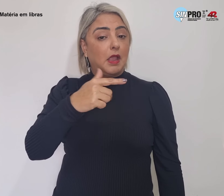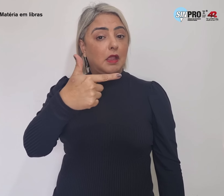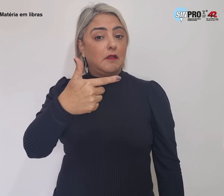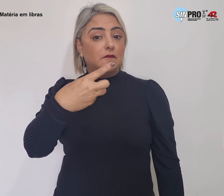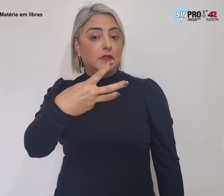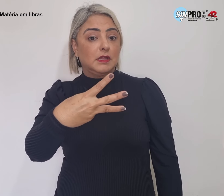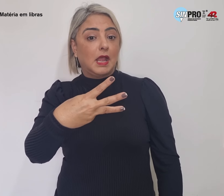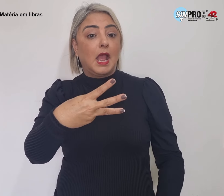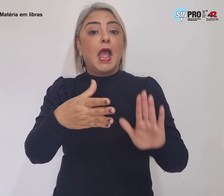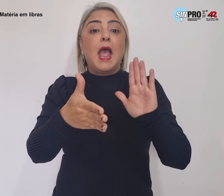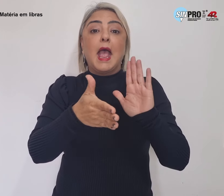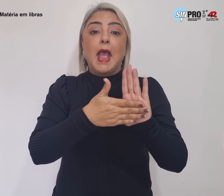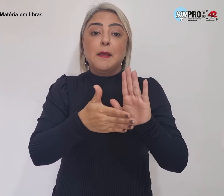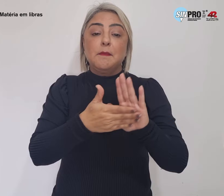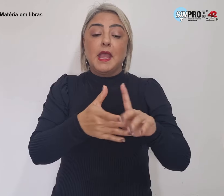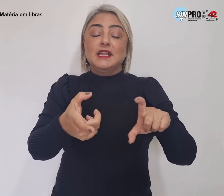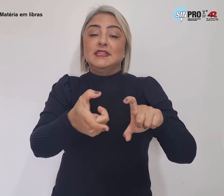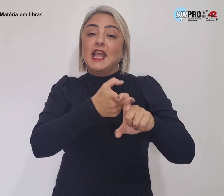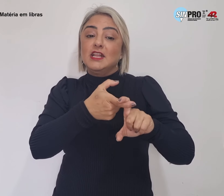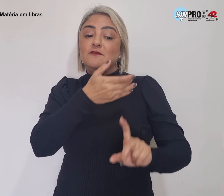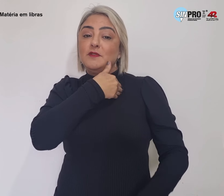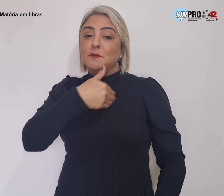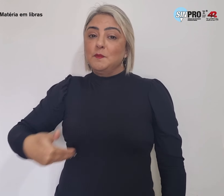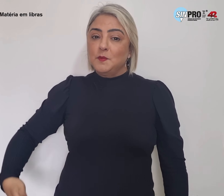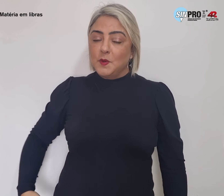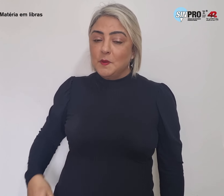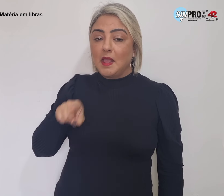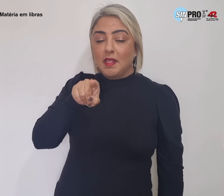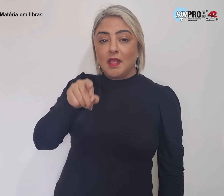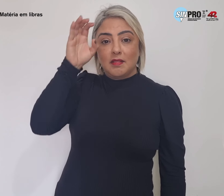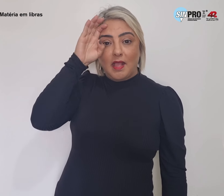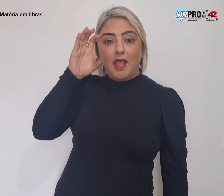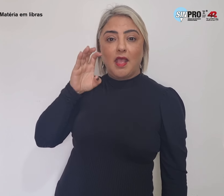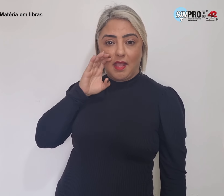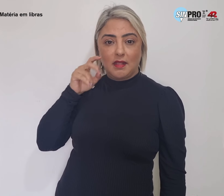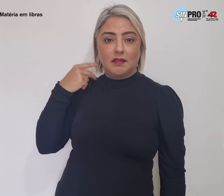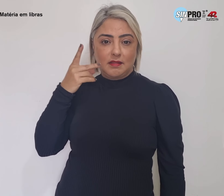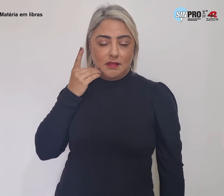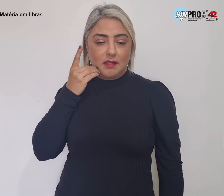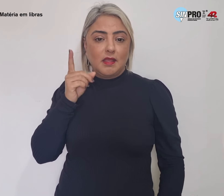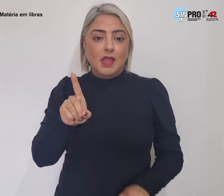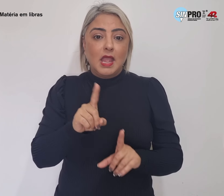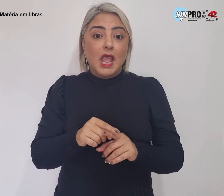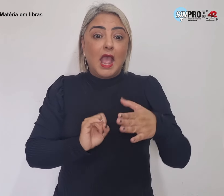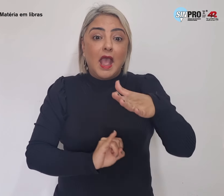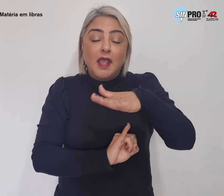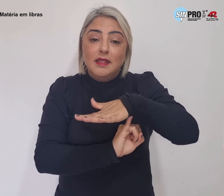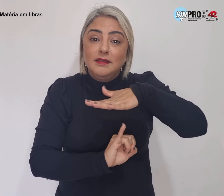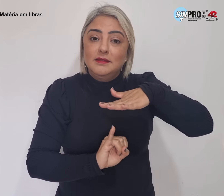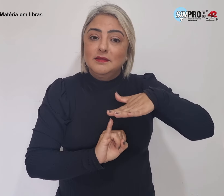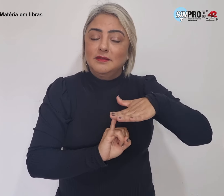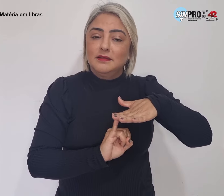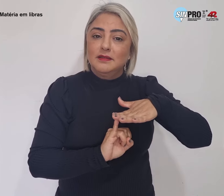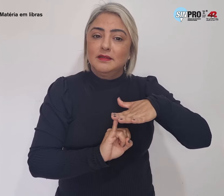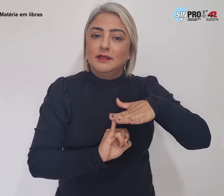Precatórios, que, segundo a parlamentar, é a institucionalização do calote